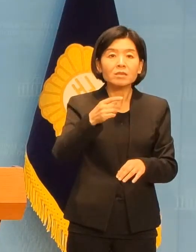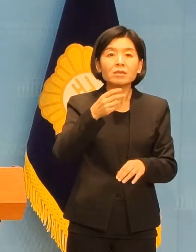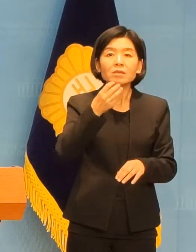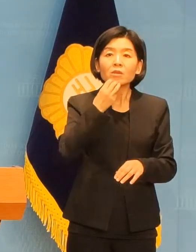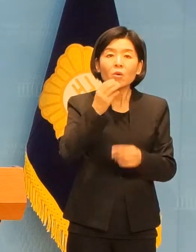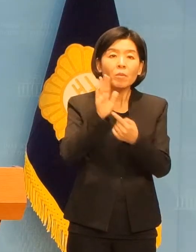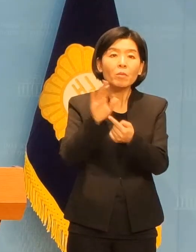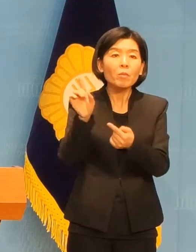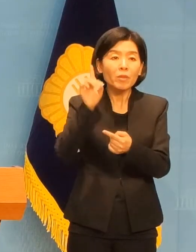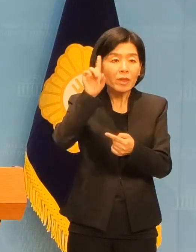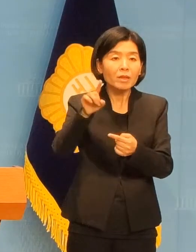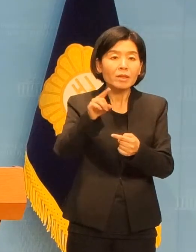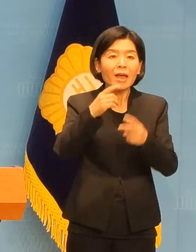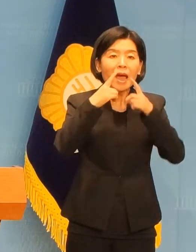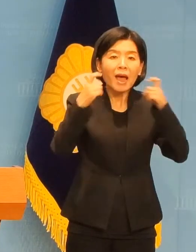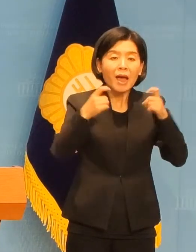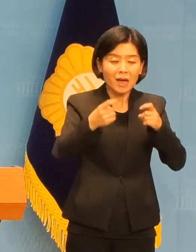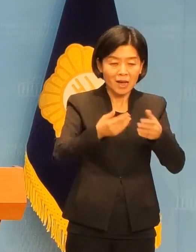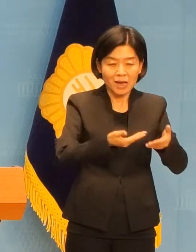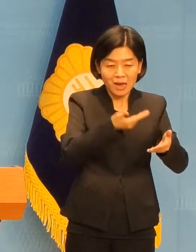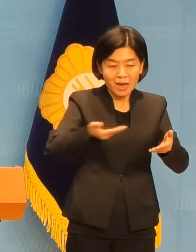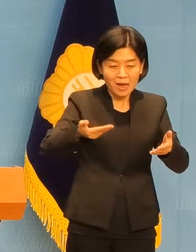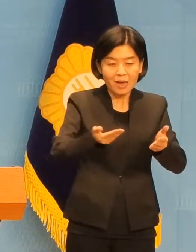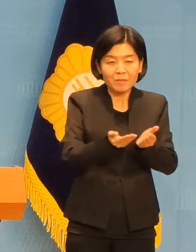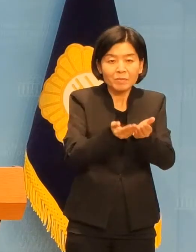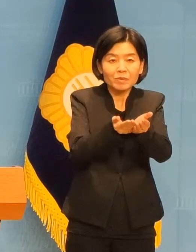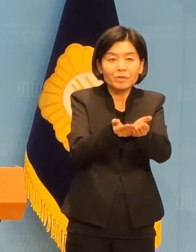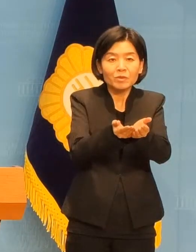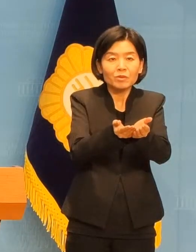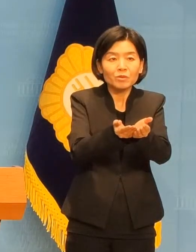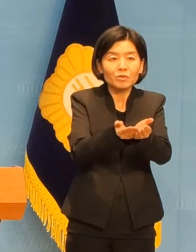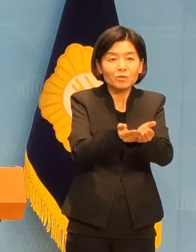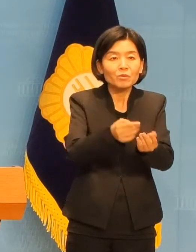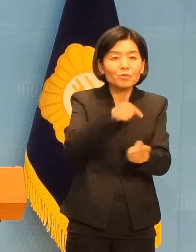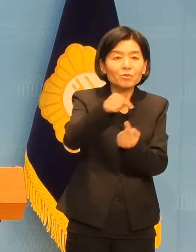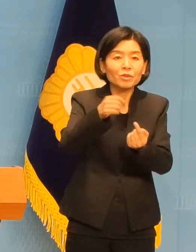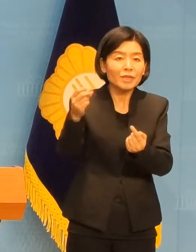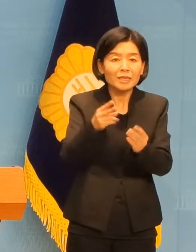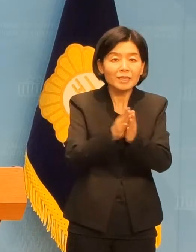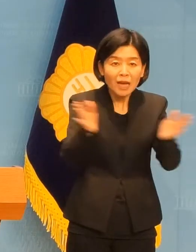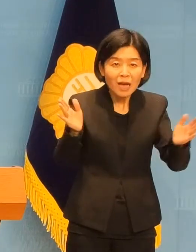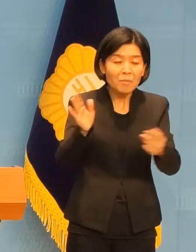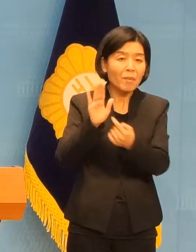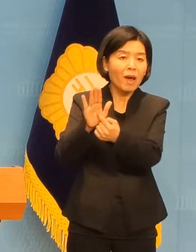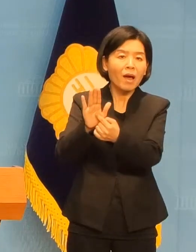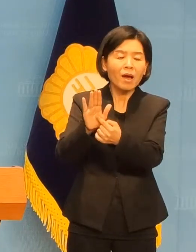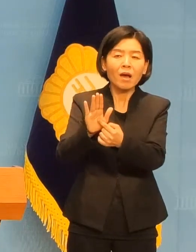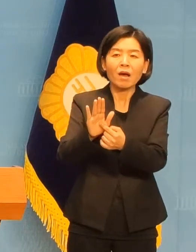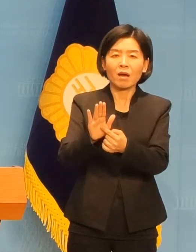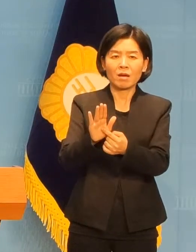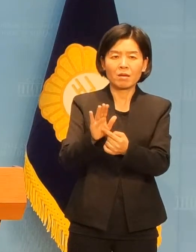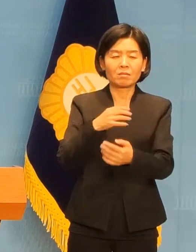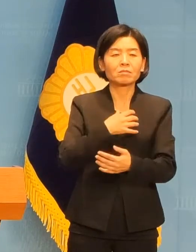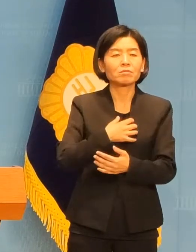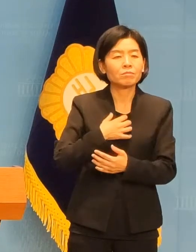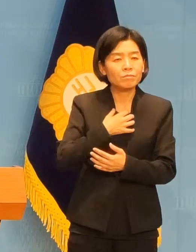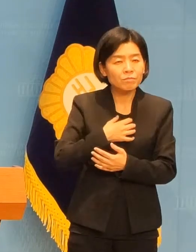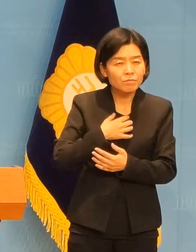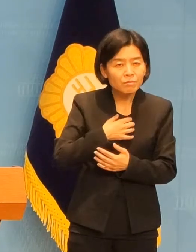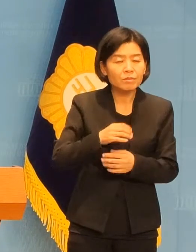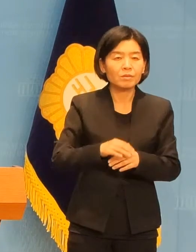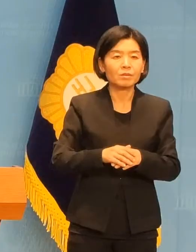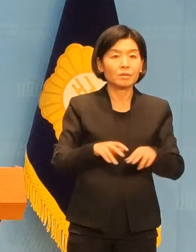운행을 전면 재개하겠다라고 해서 매우 걱정스러운 심정으로 오늘 이 기자회견을 갖게 되었습니다.